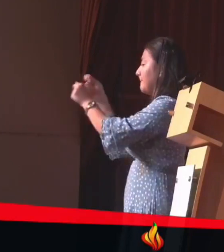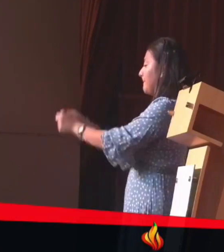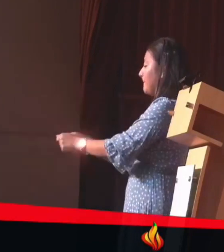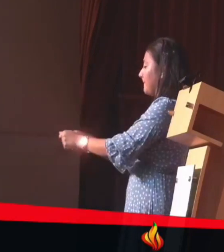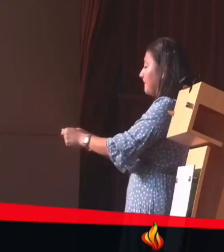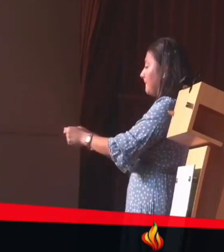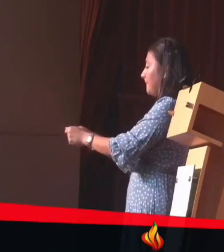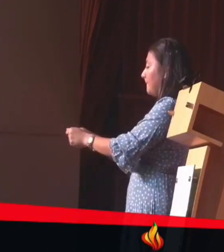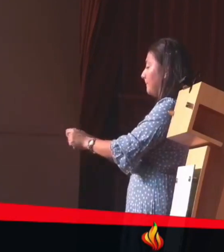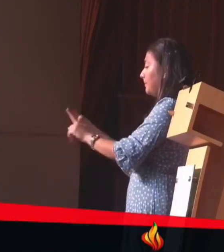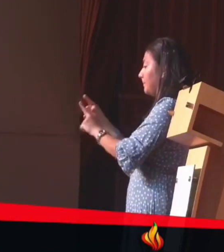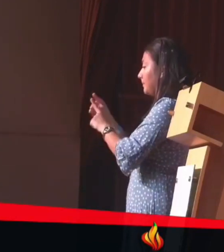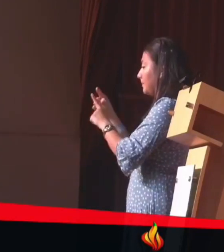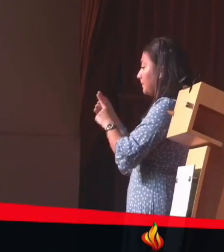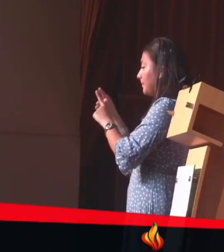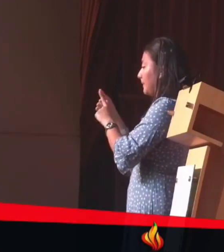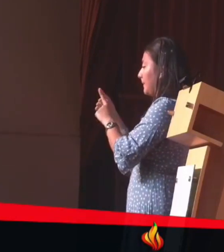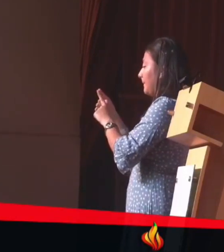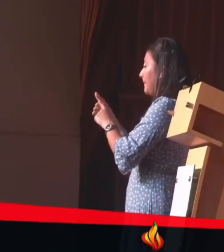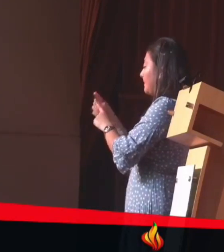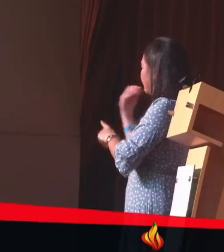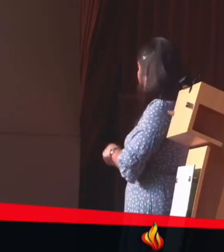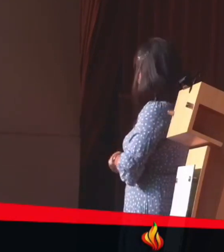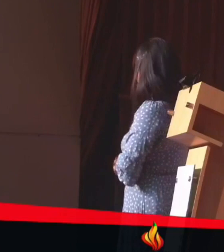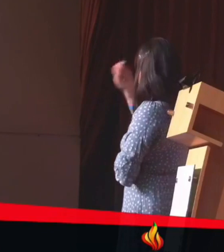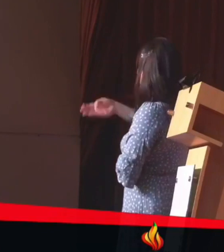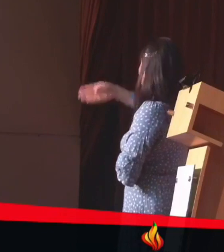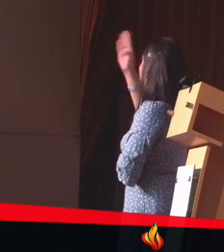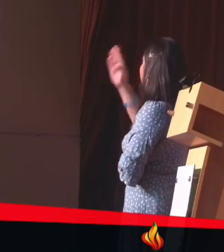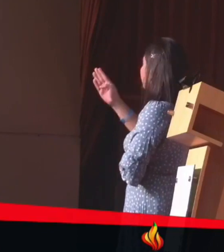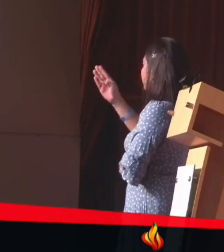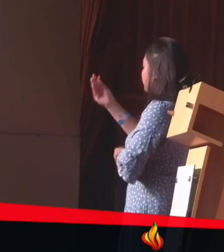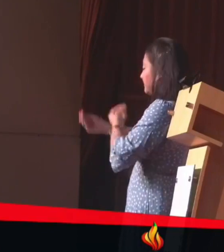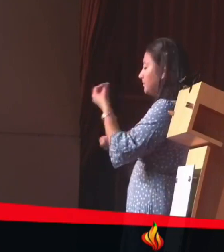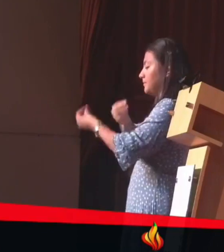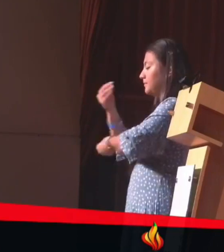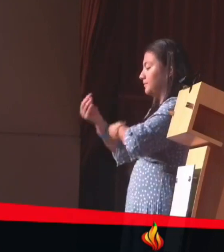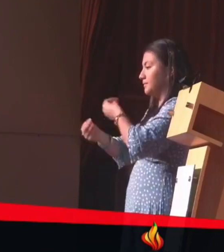establecerles por medio de la palabra el llamado que Dios le hace a cada uno de ustedes.